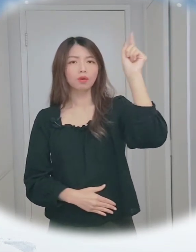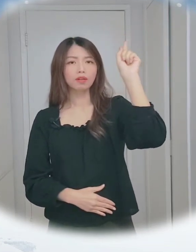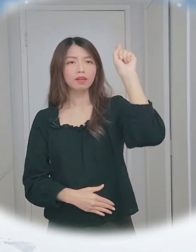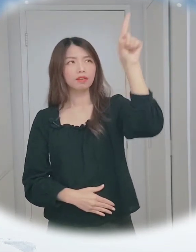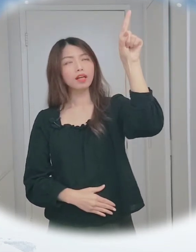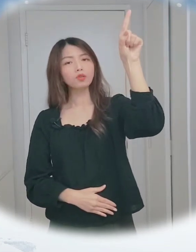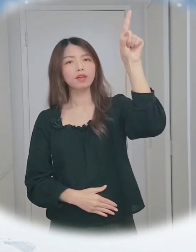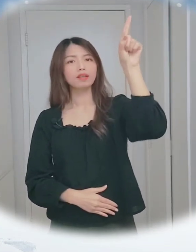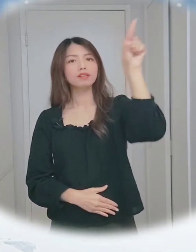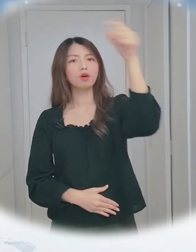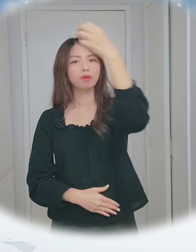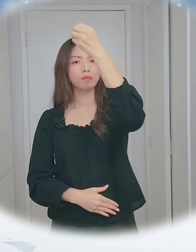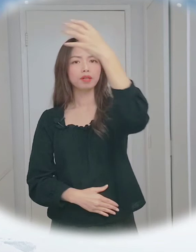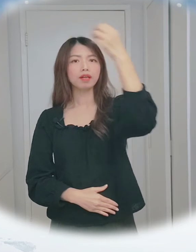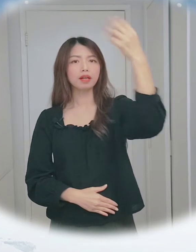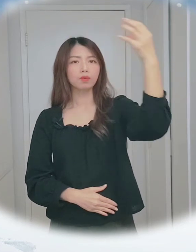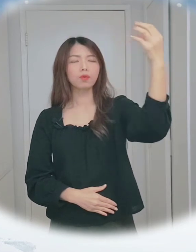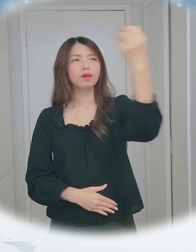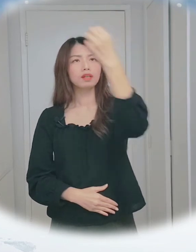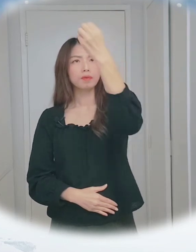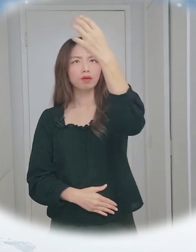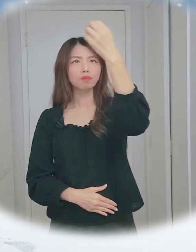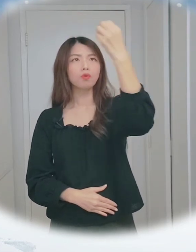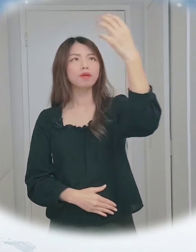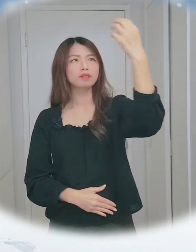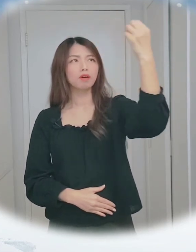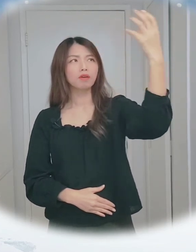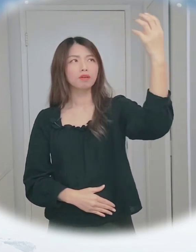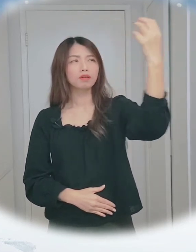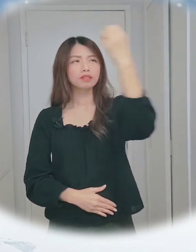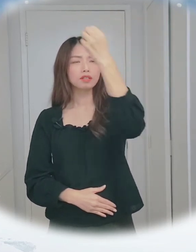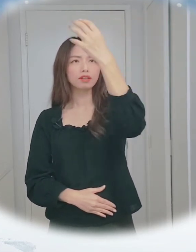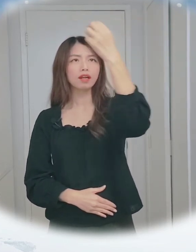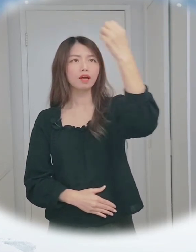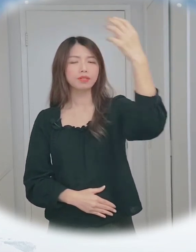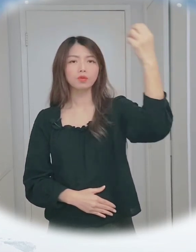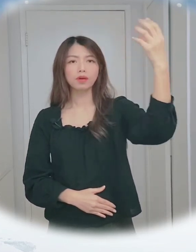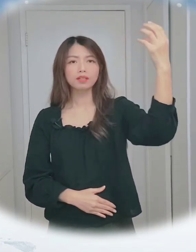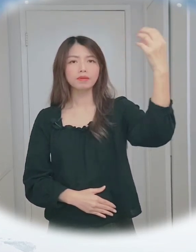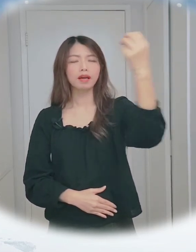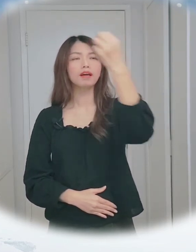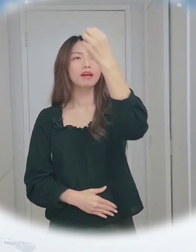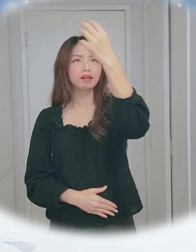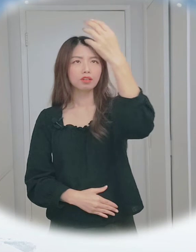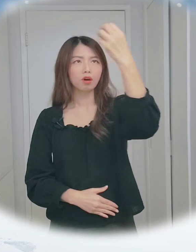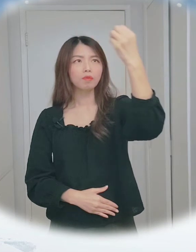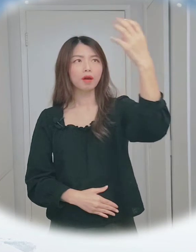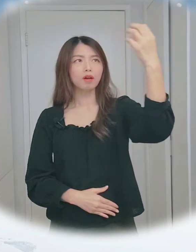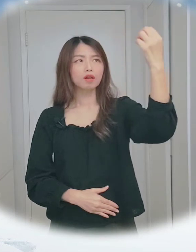저를 이렇게 하셔도 되는데 저 별빛 이렇게 하지 않고 이 별을 보면서 시선을 따라가면서 하도록 하겠습니다.